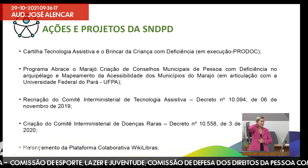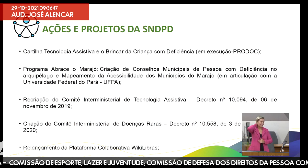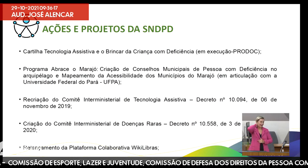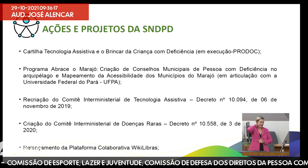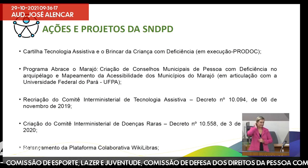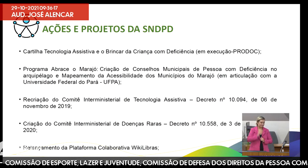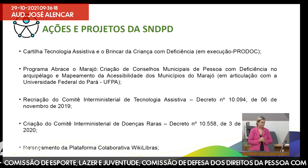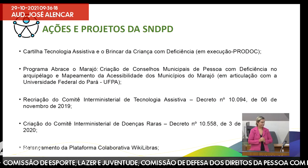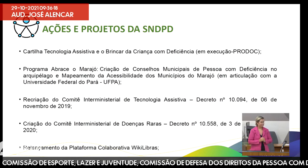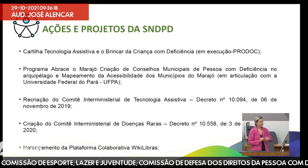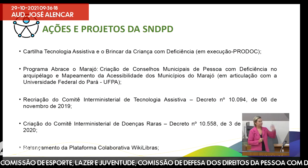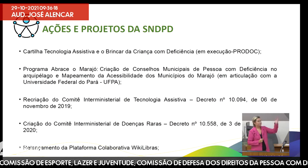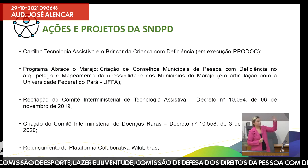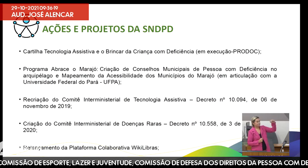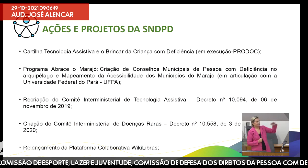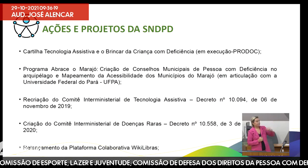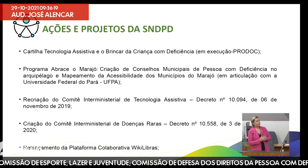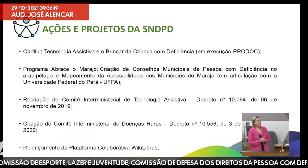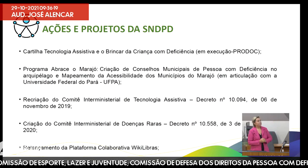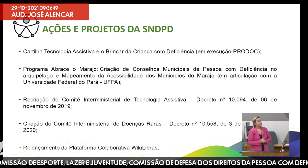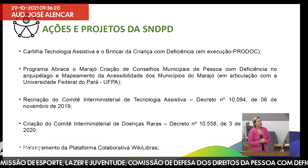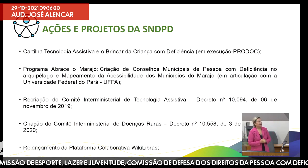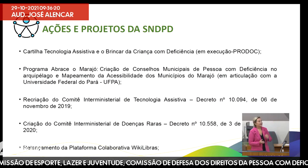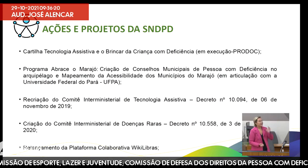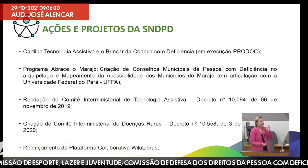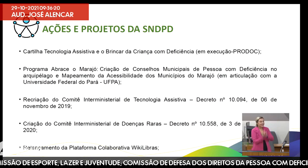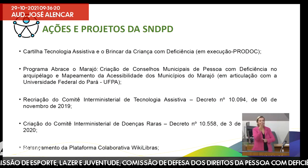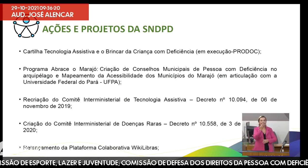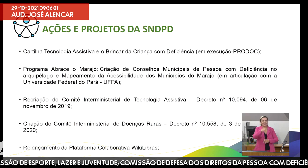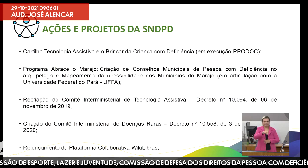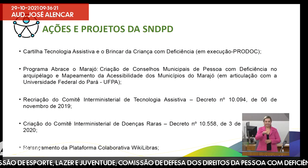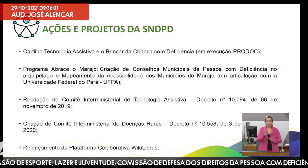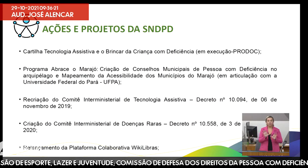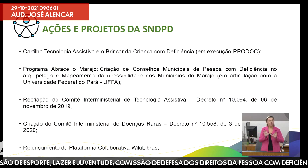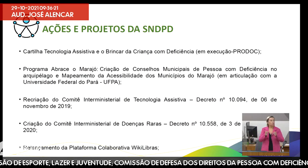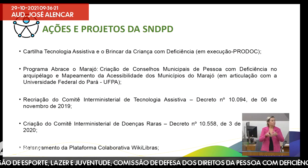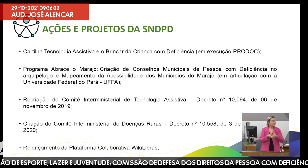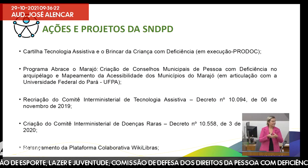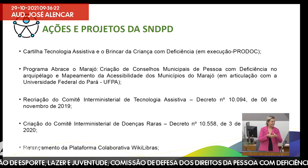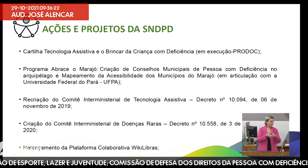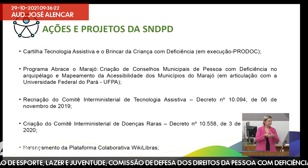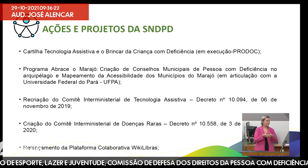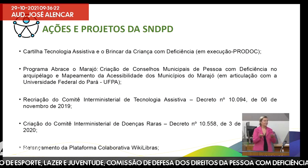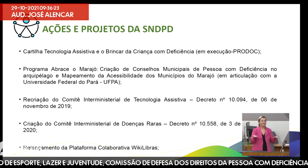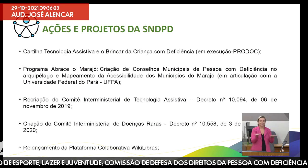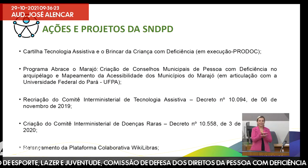de acessibilidade dos municípios, em articulação com a Universidade Federal do Pará.